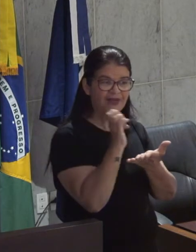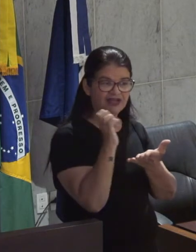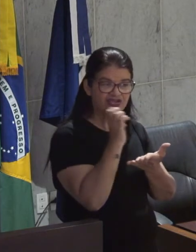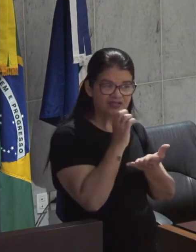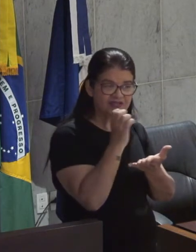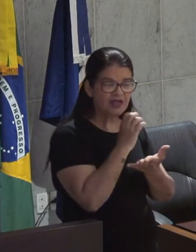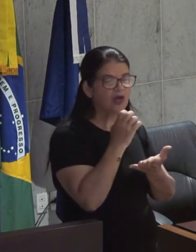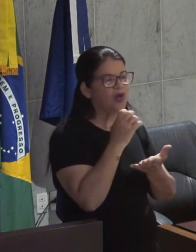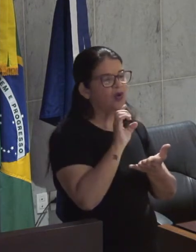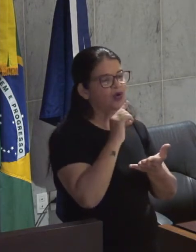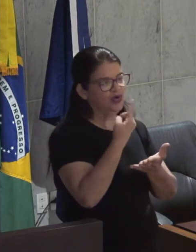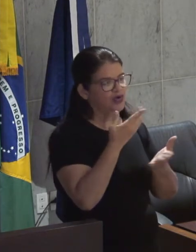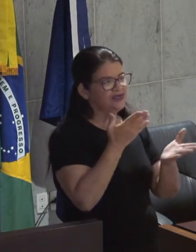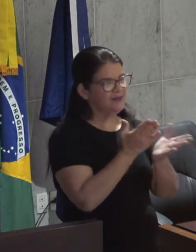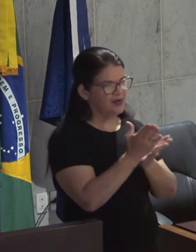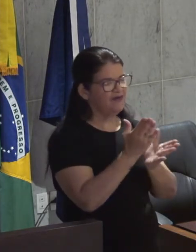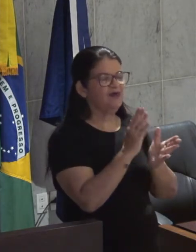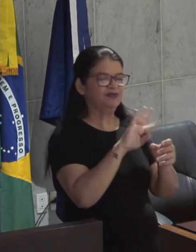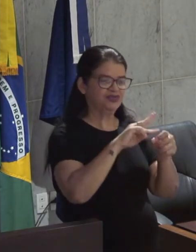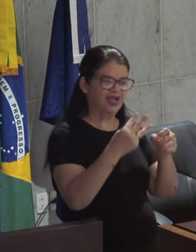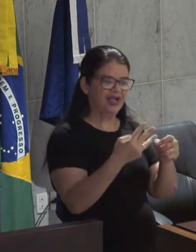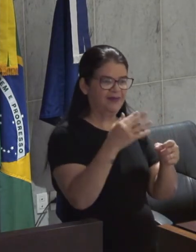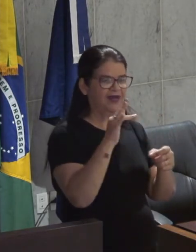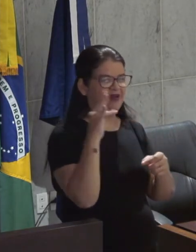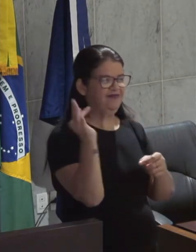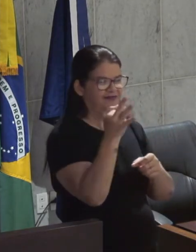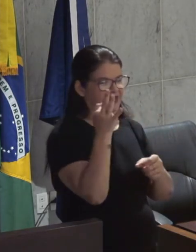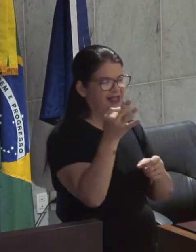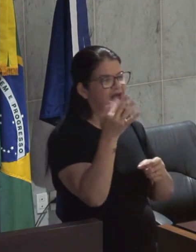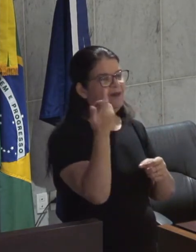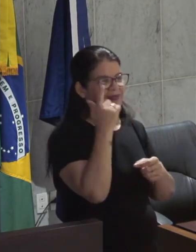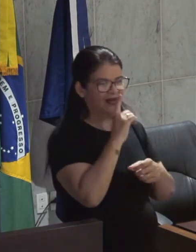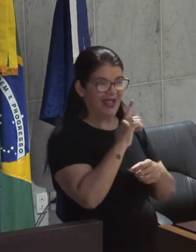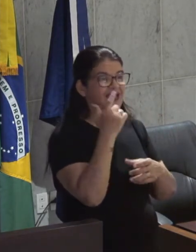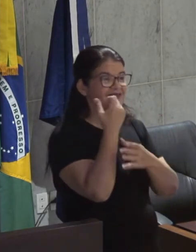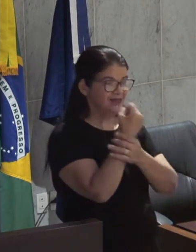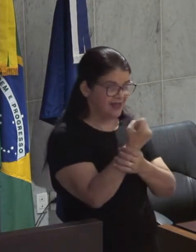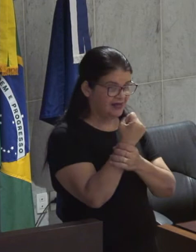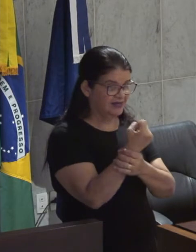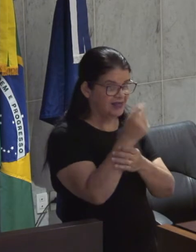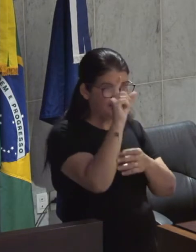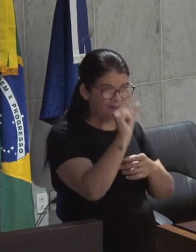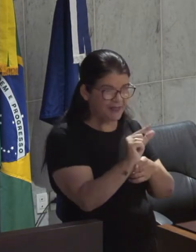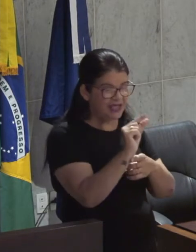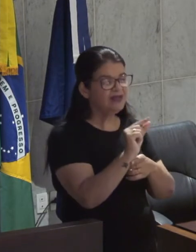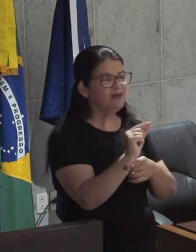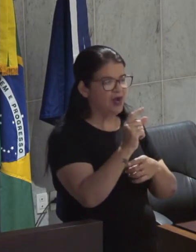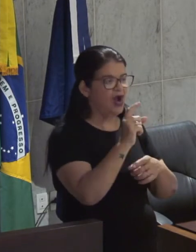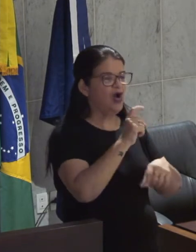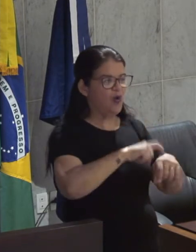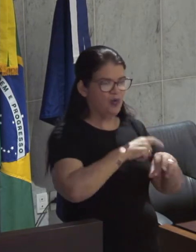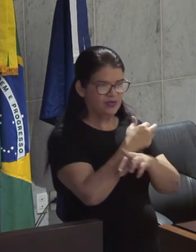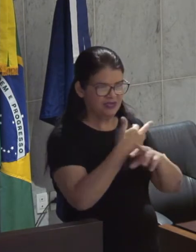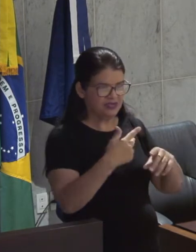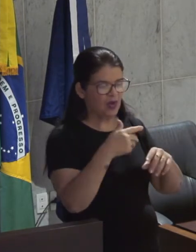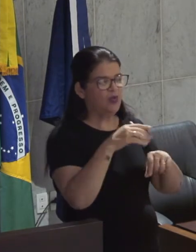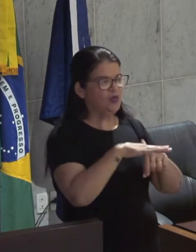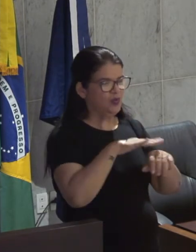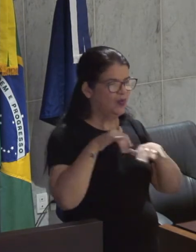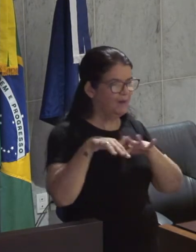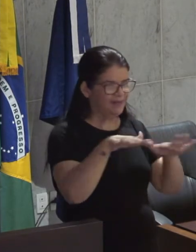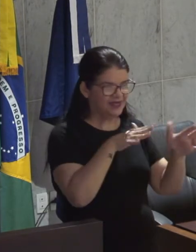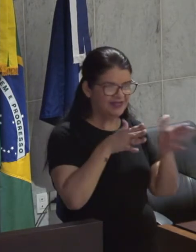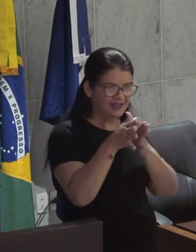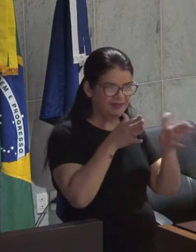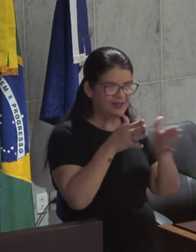aprovamos na Câmara Federal para garantir uma mínima condição durante uma pandemia que já matou mais de 600 mil pessoas, para a população